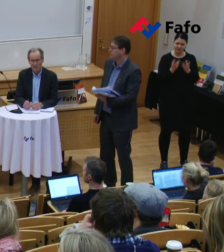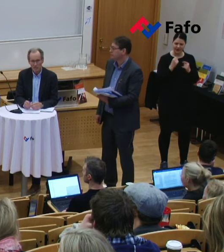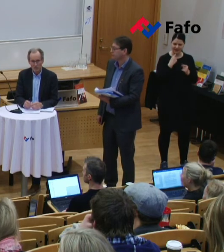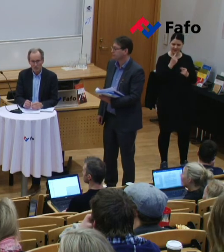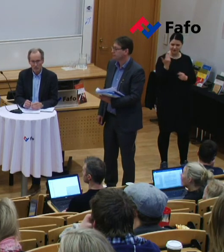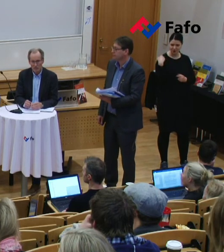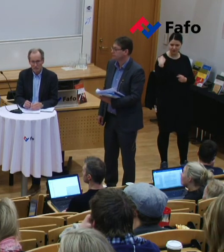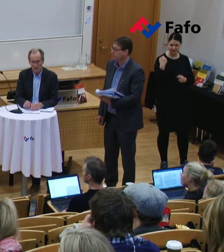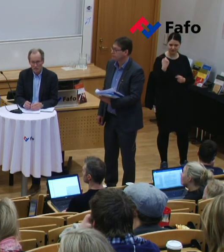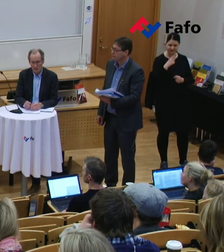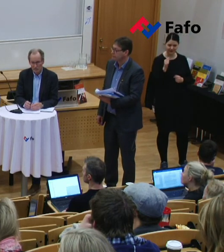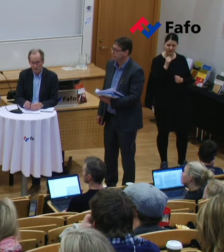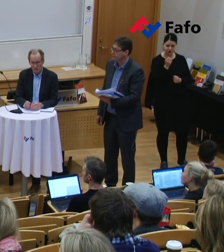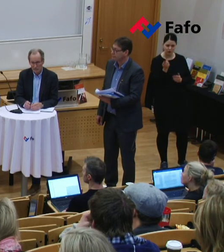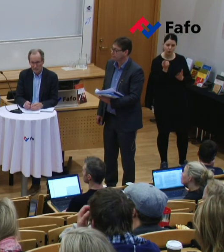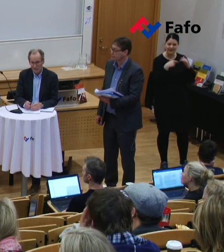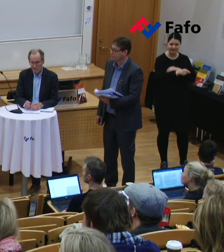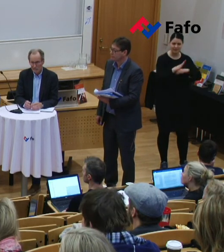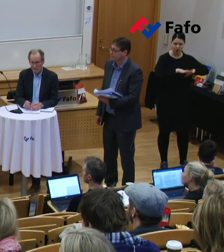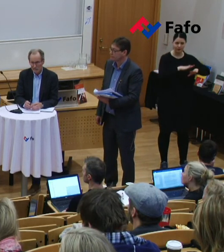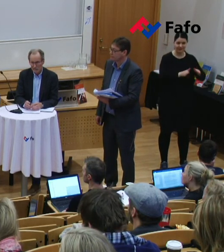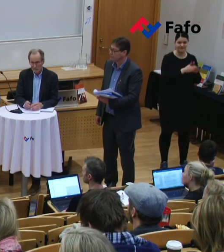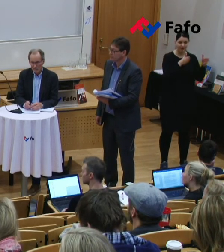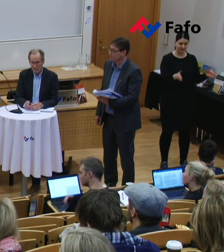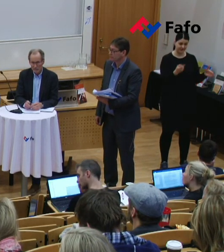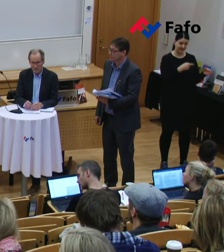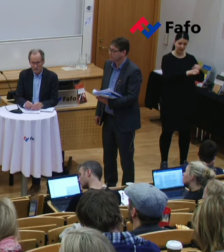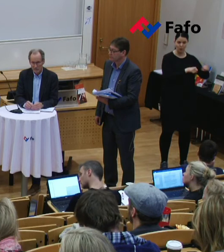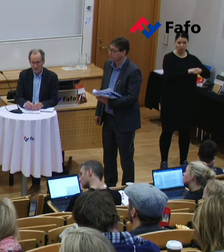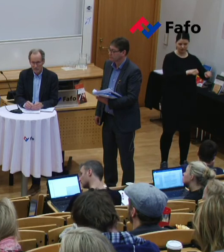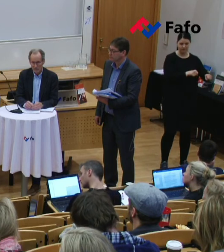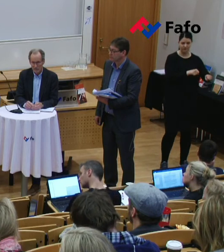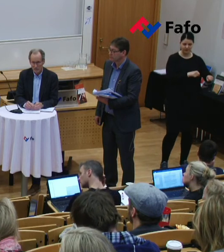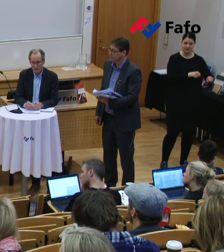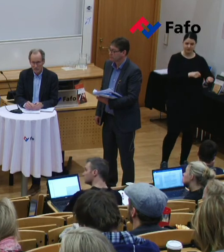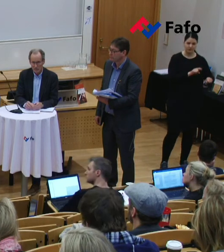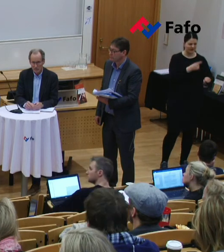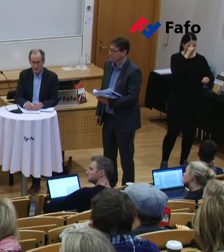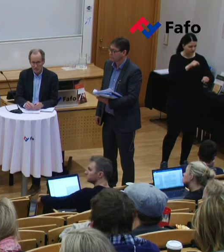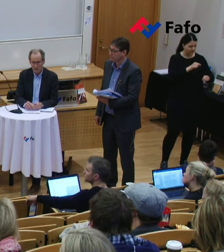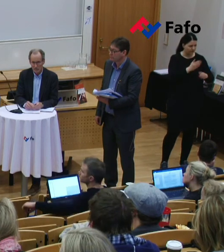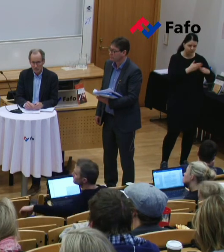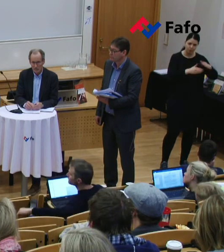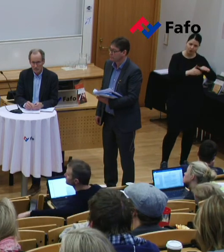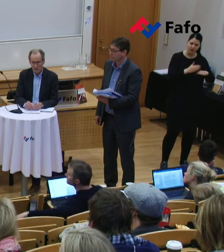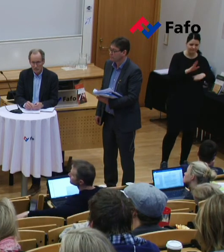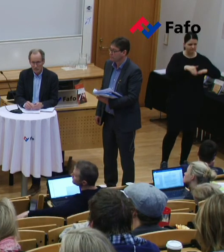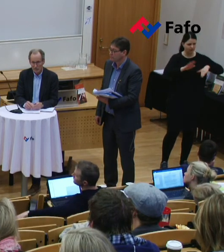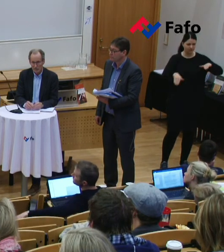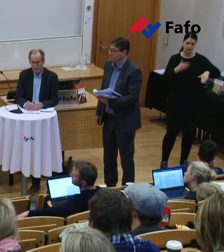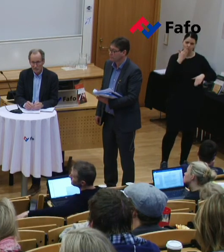helt inn også i planleggingsfasen i kommunene, slik at de kan bygge varierte, gode,